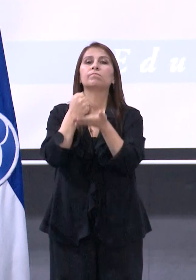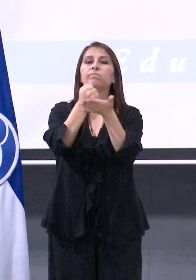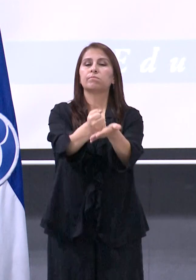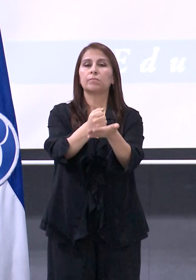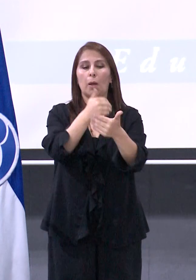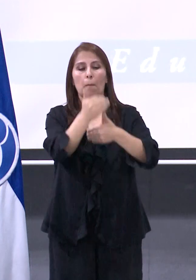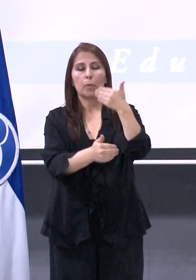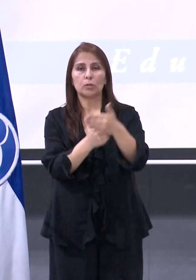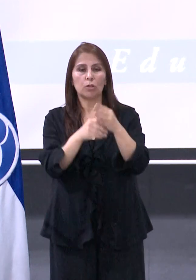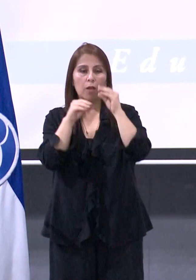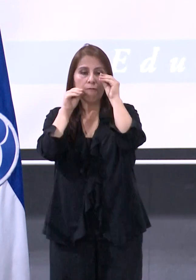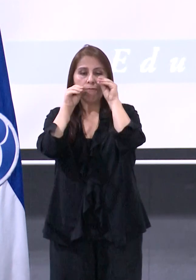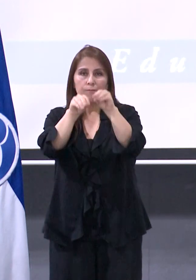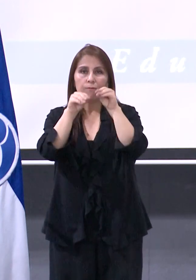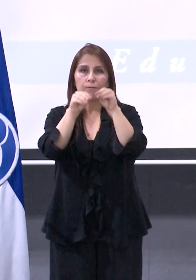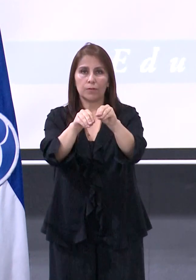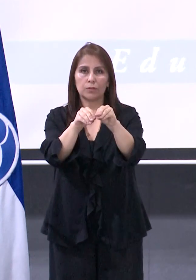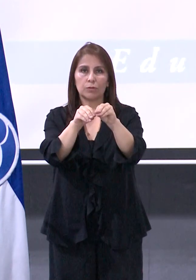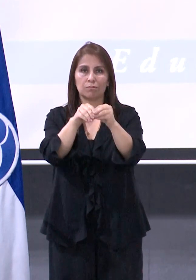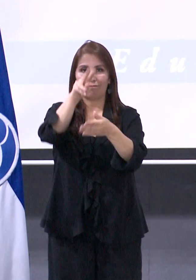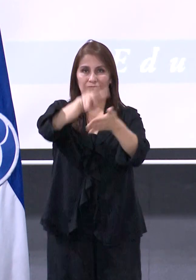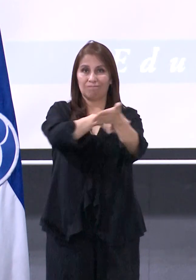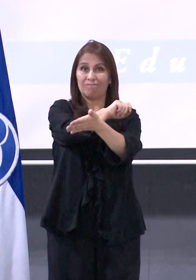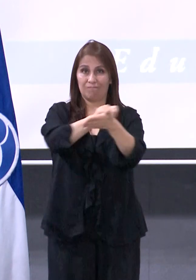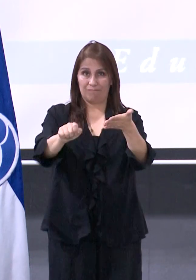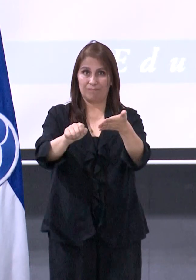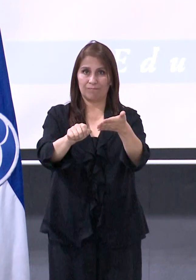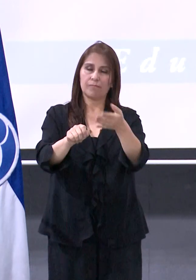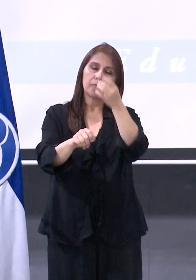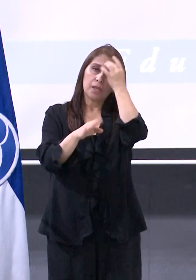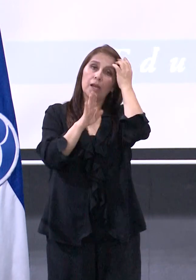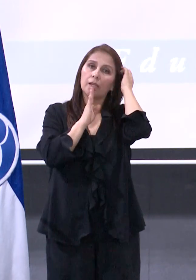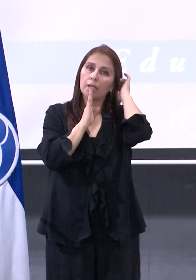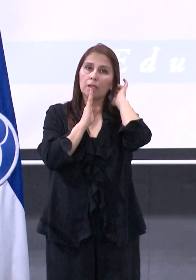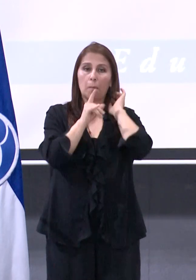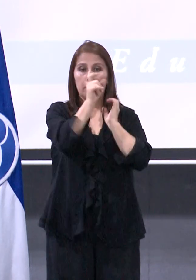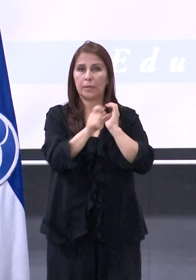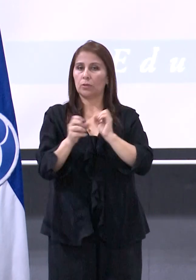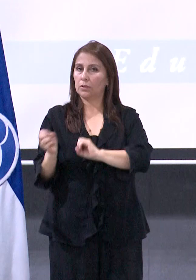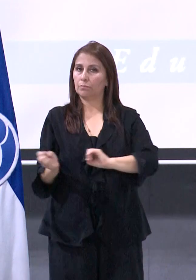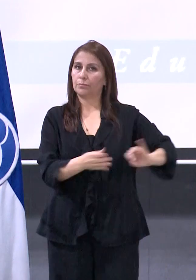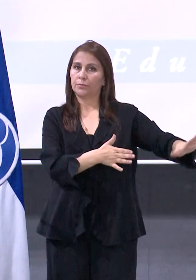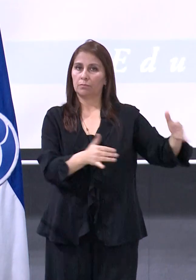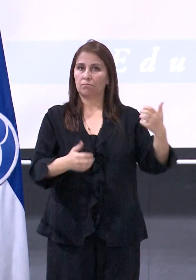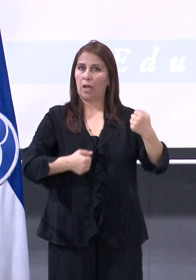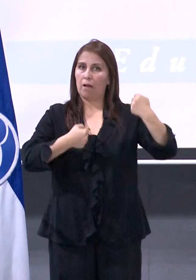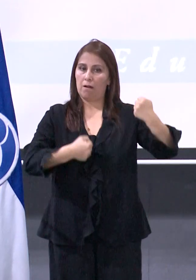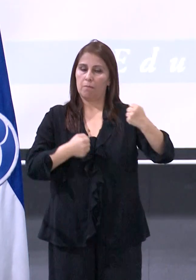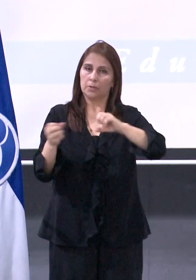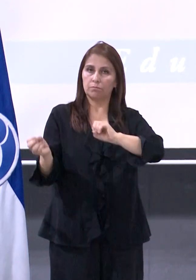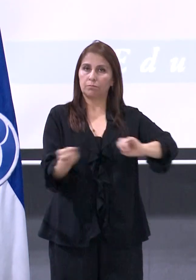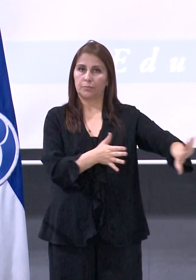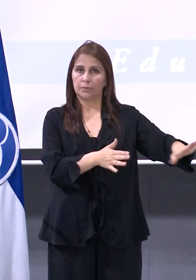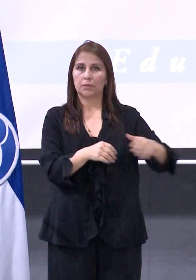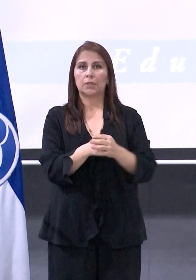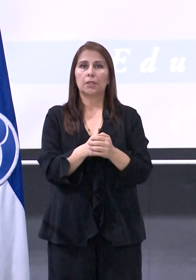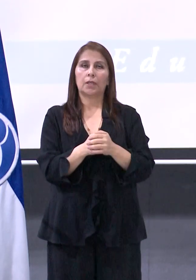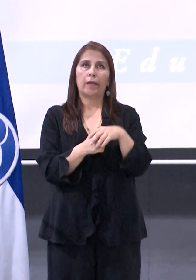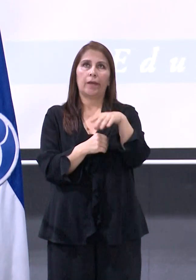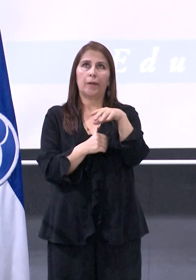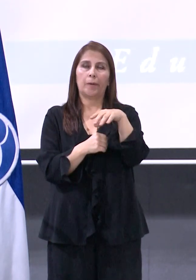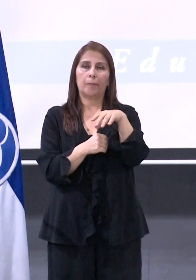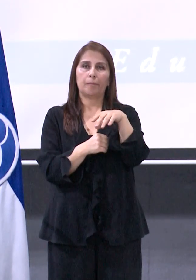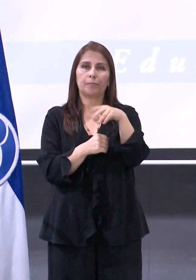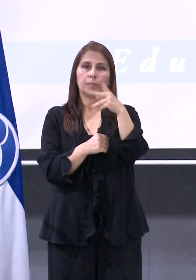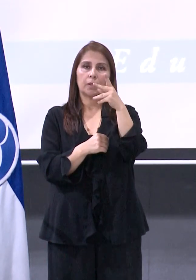las personas que habían dejado las armas en los procesos de desmovilización del m 19 el quintín lame i lp l